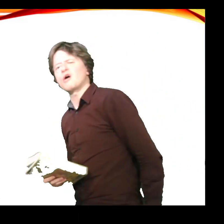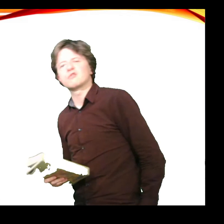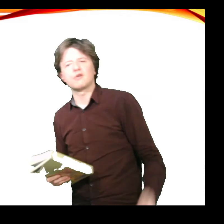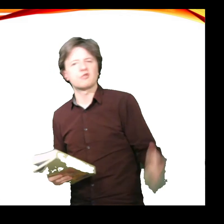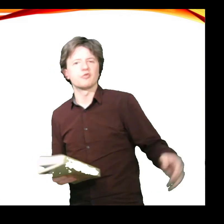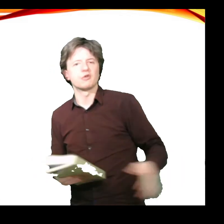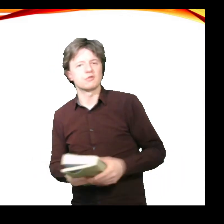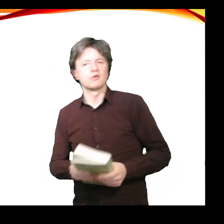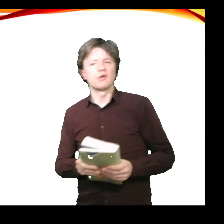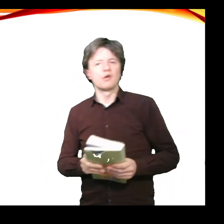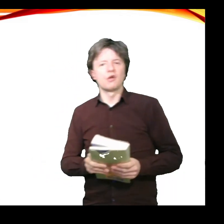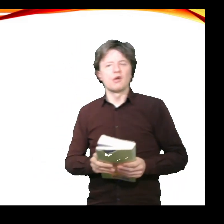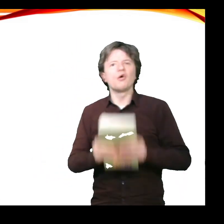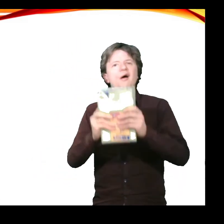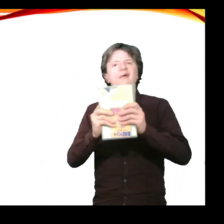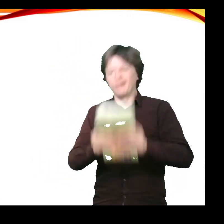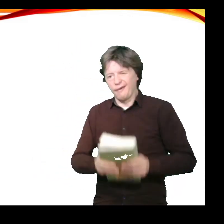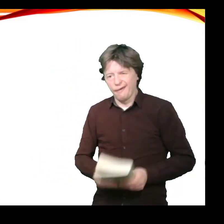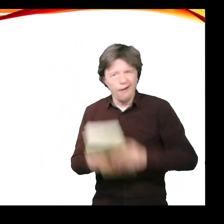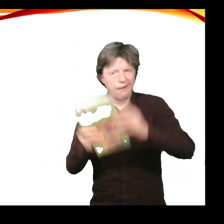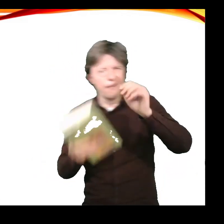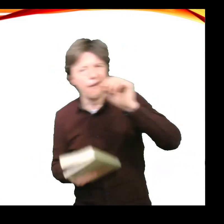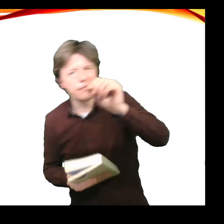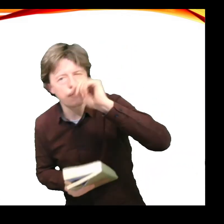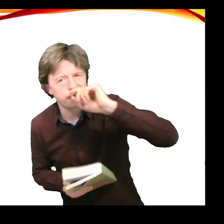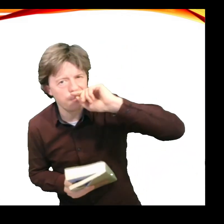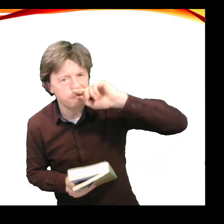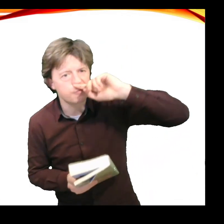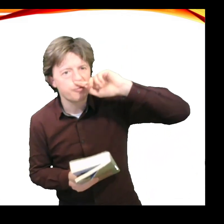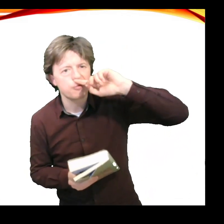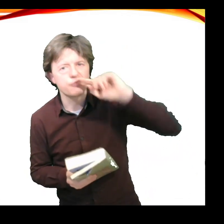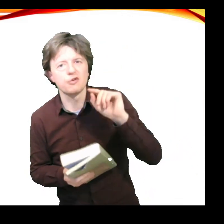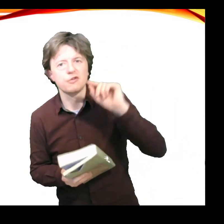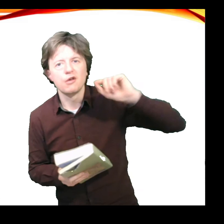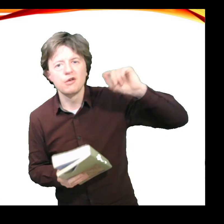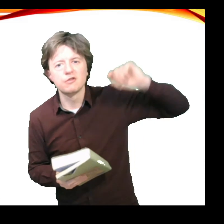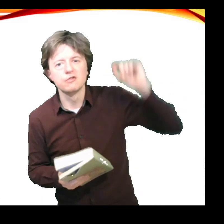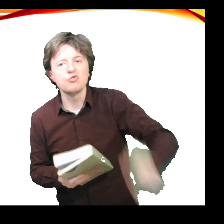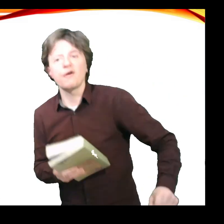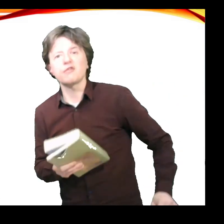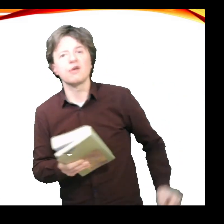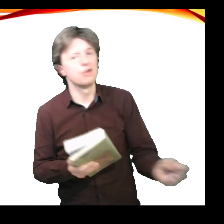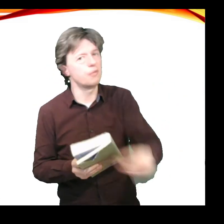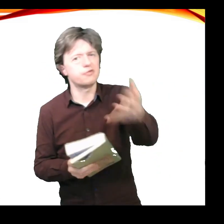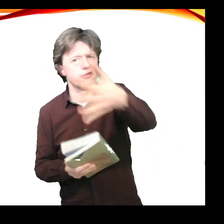gedachten enzovoorts. Oh ja, en dacht je trouwens dat spoken word iets nieuws was en hips van deze